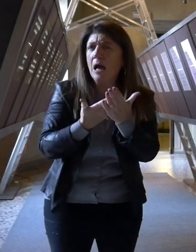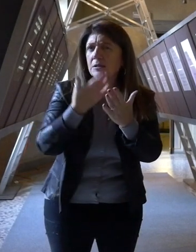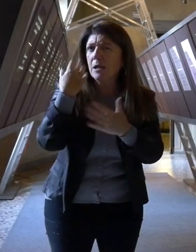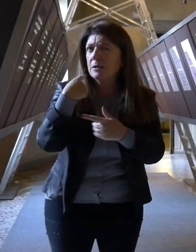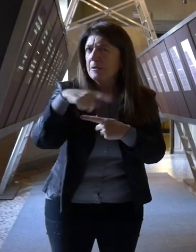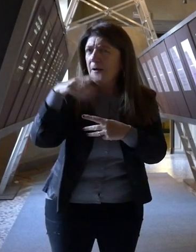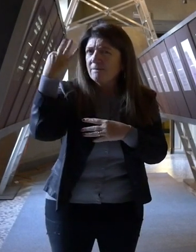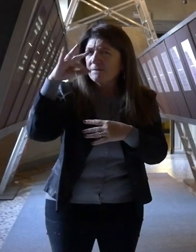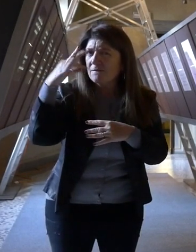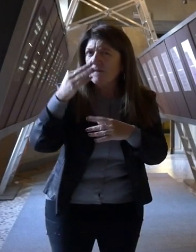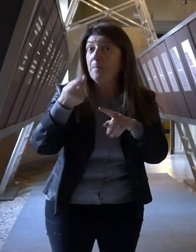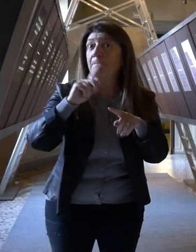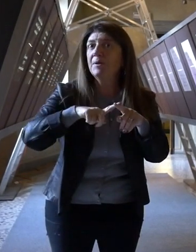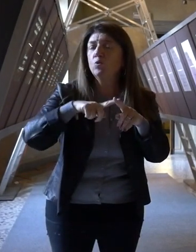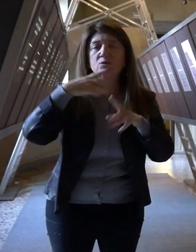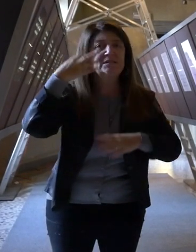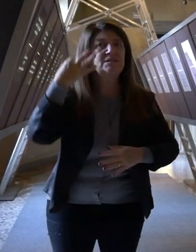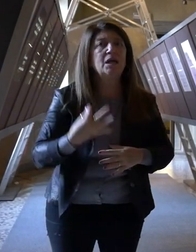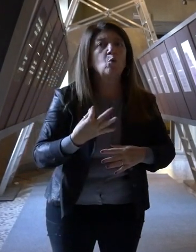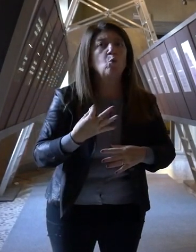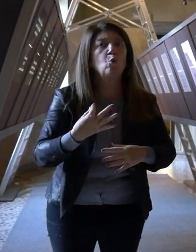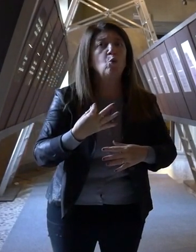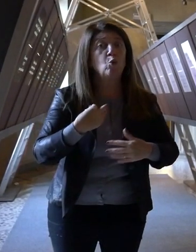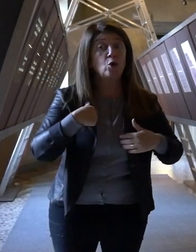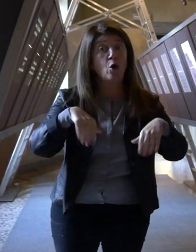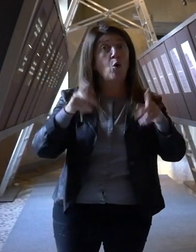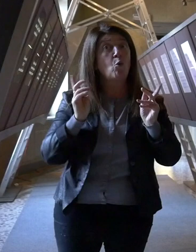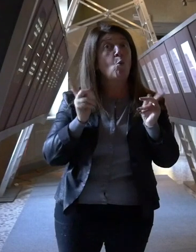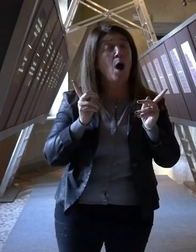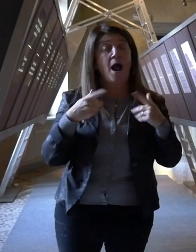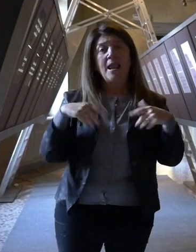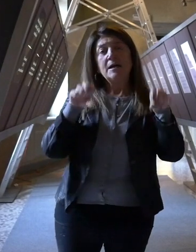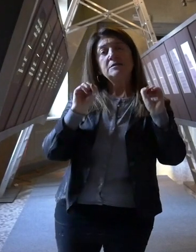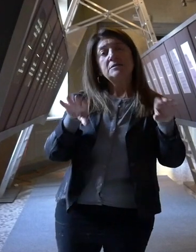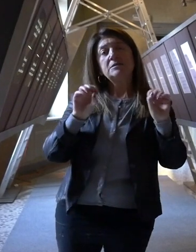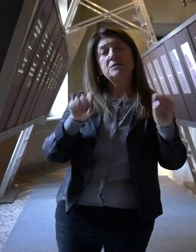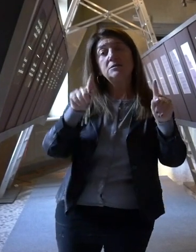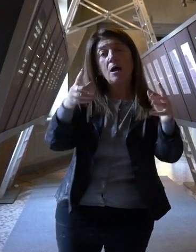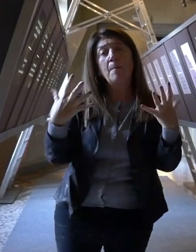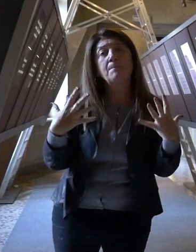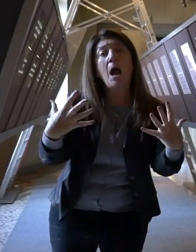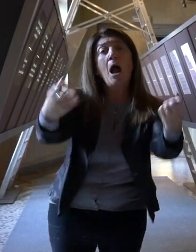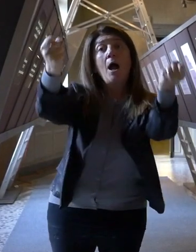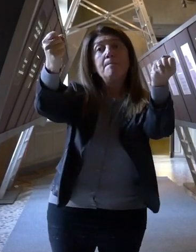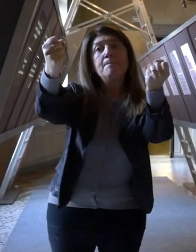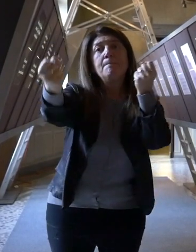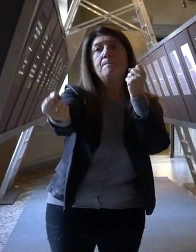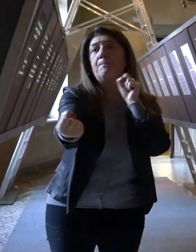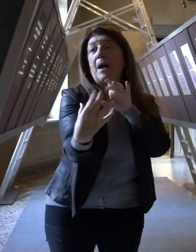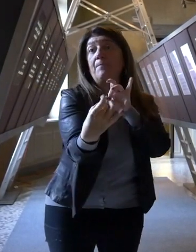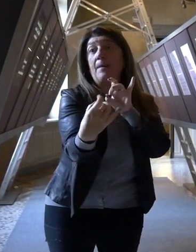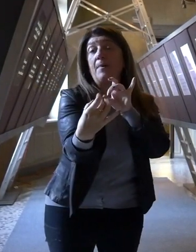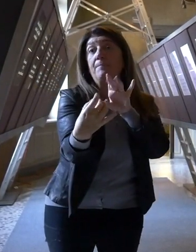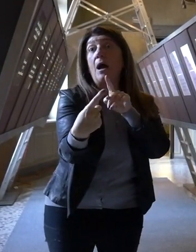sicuri di quello che è arrivato ragazzo di quello che il ritorno e quindi questa interazione deve essere